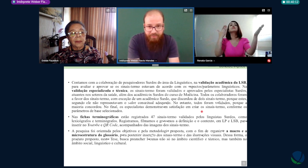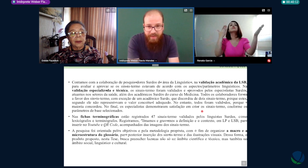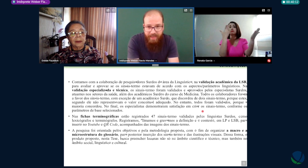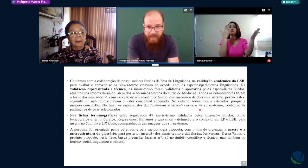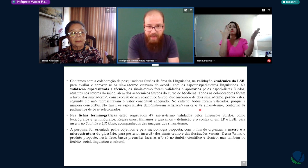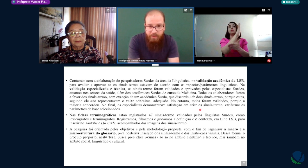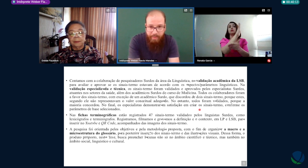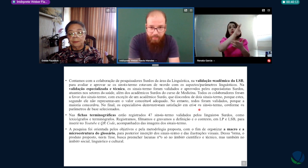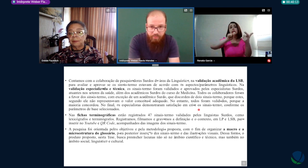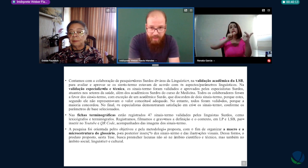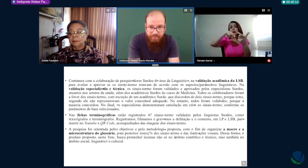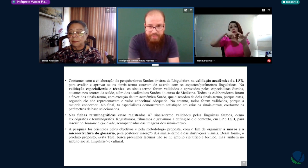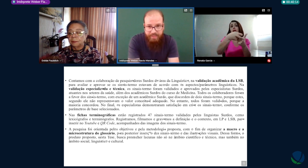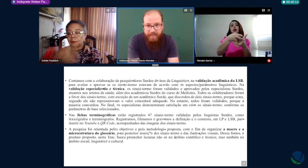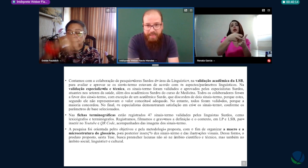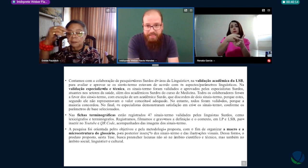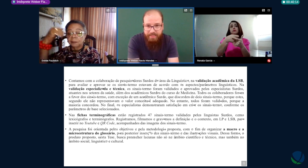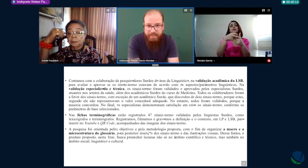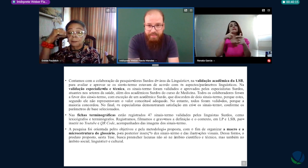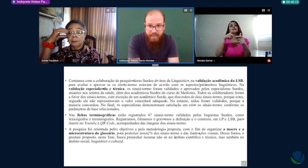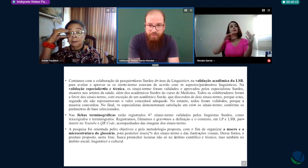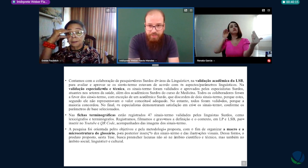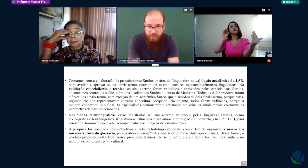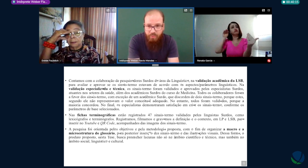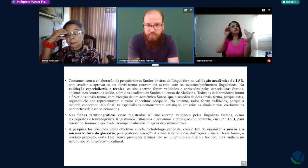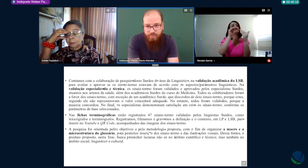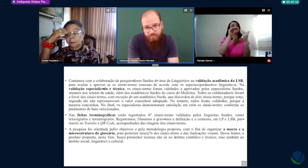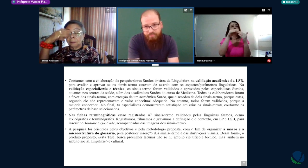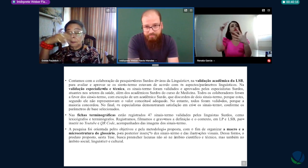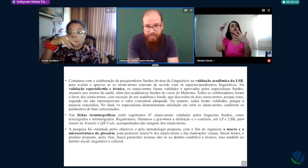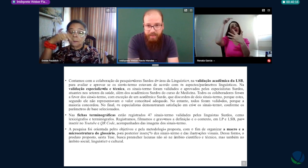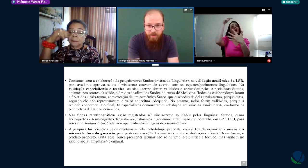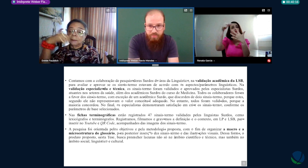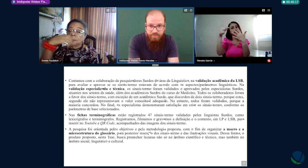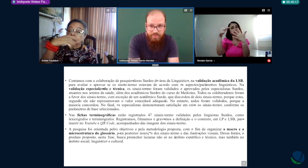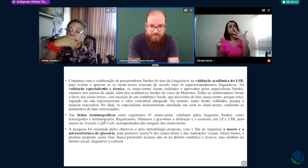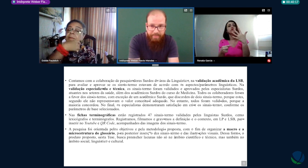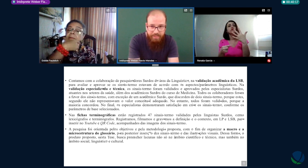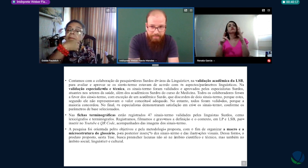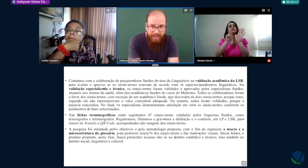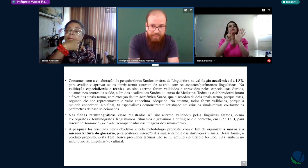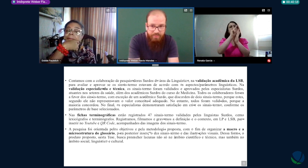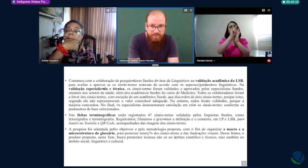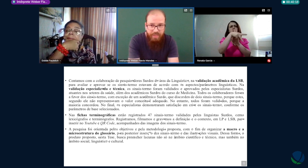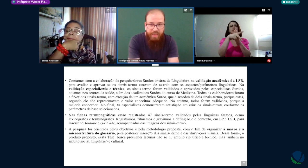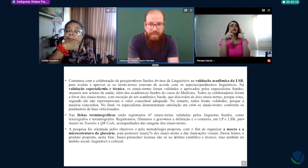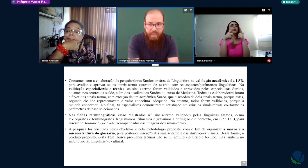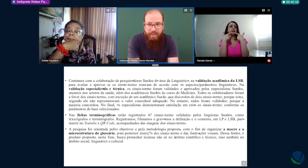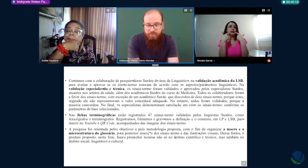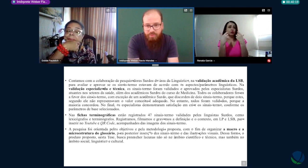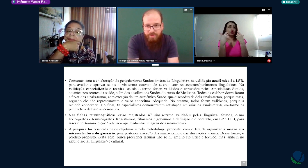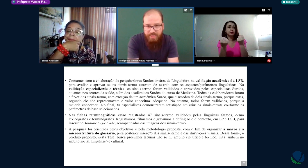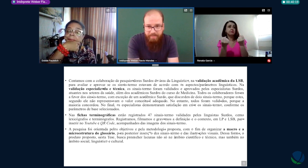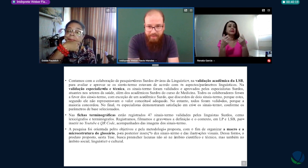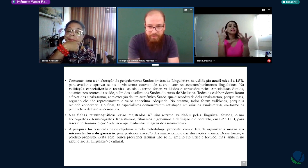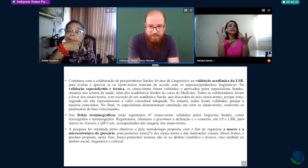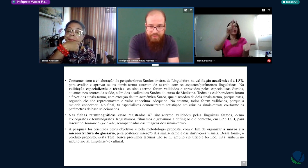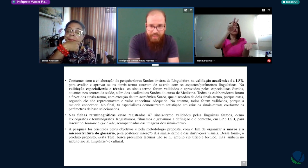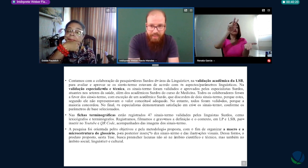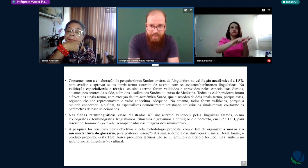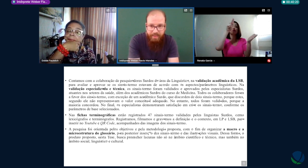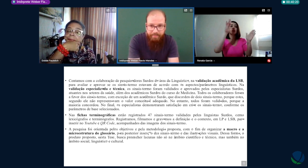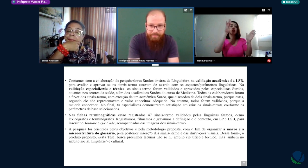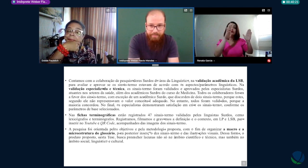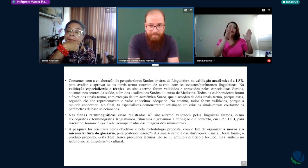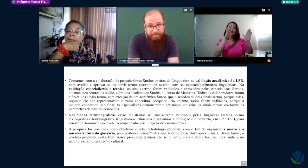Então, eles avaliaram, aprovaram os sinais que estavam de acordo, né, com os aspectos, todos os